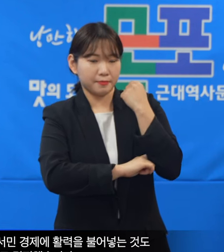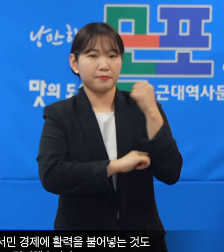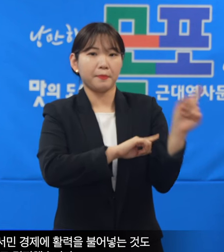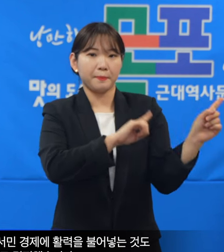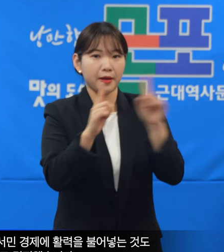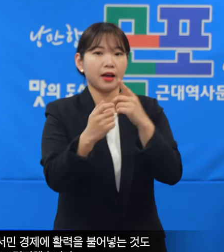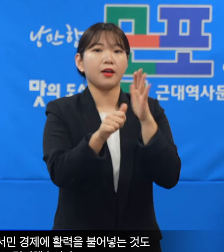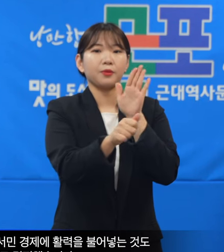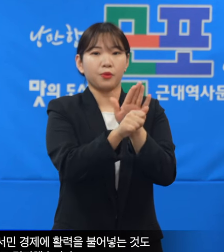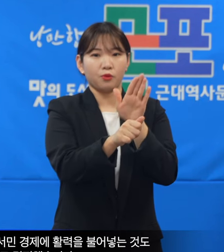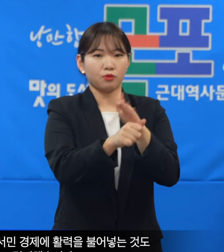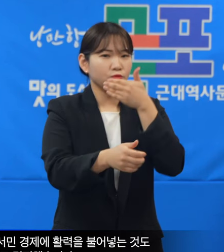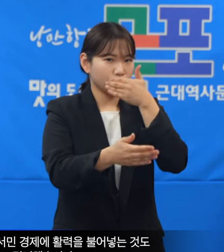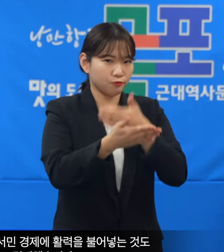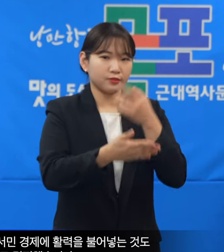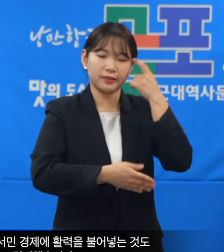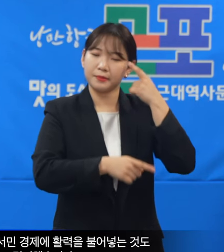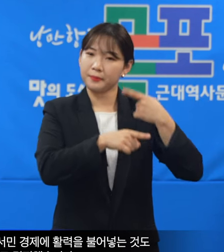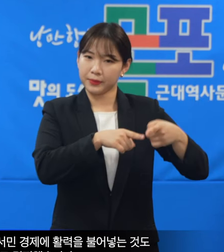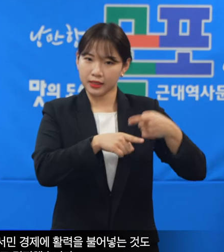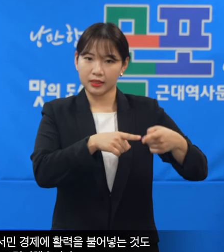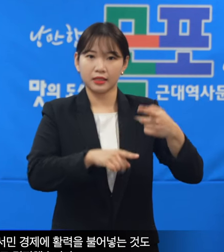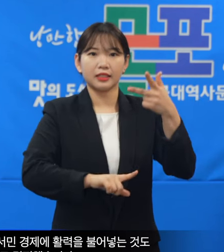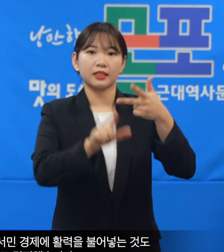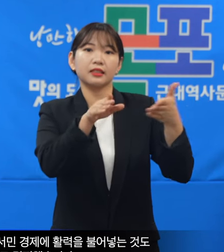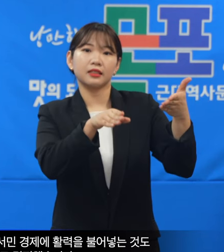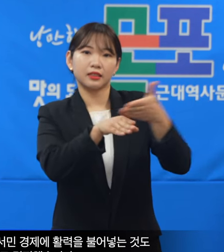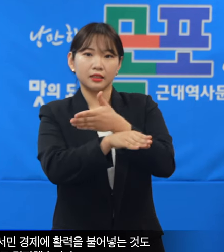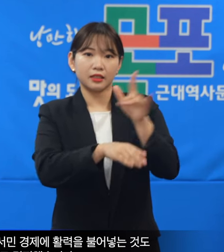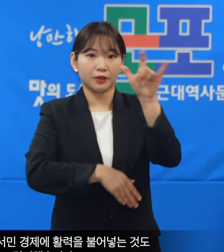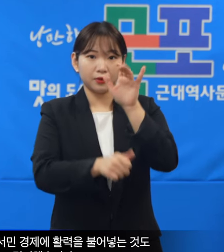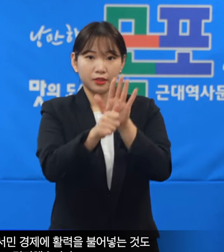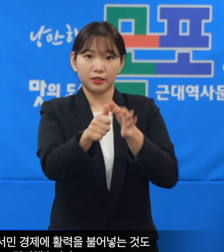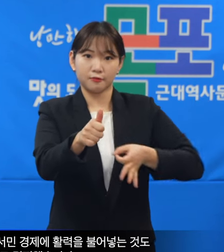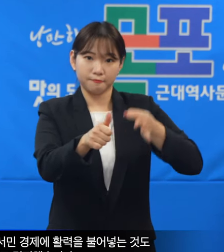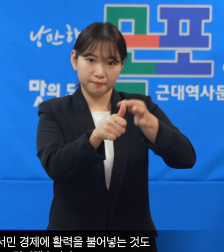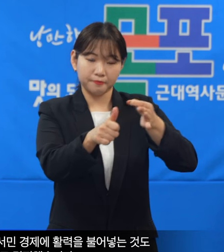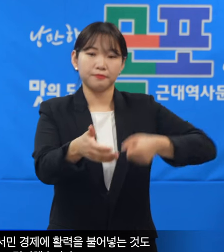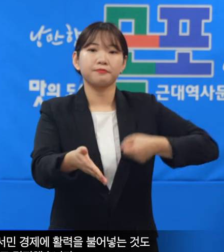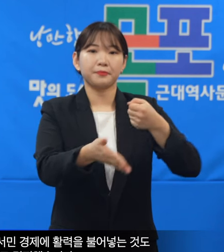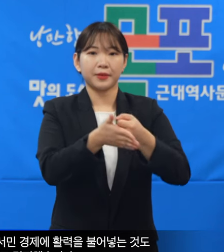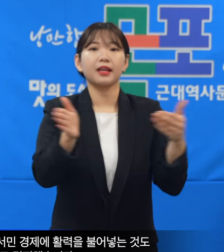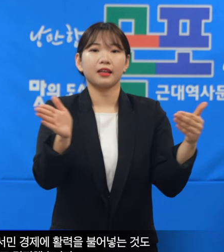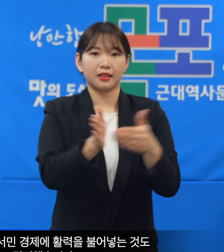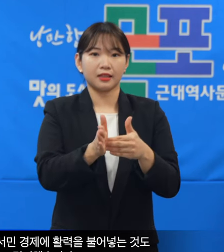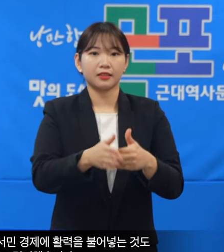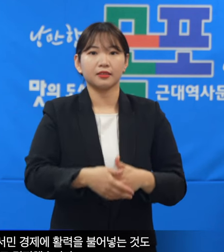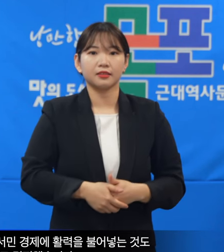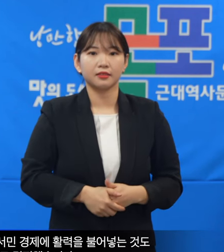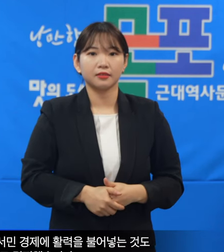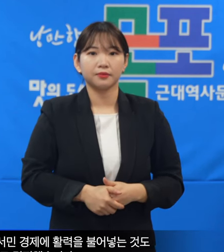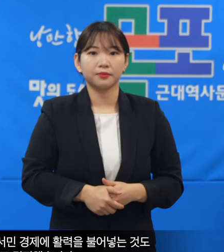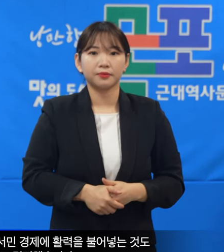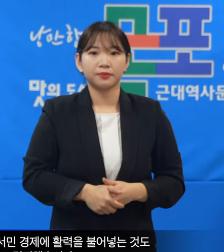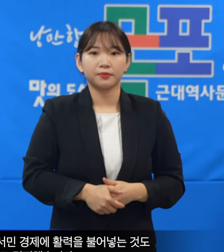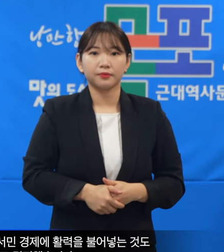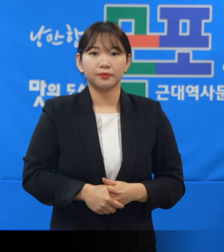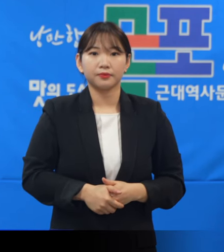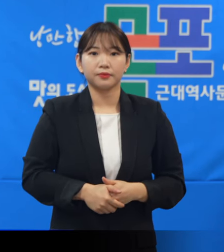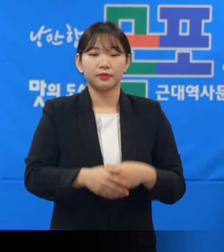불어 넣은 것도 중요하다고 판단해서 7일부터 재난 지원금을 지금 하기로 결정했습니다